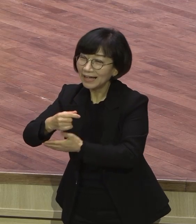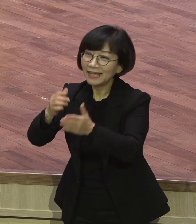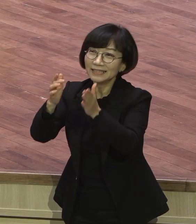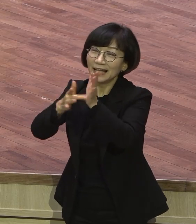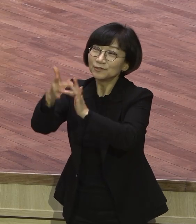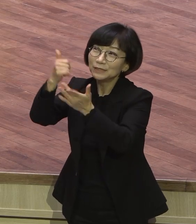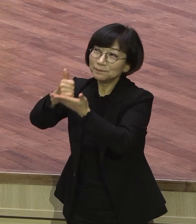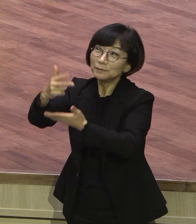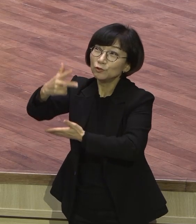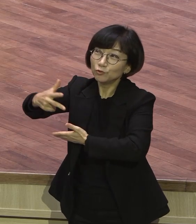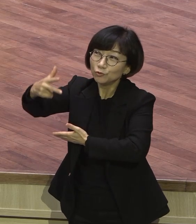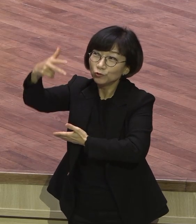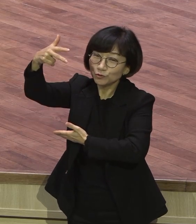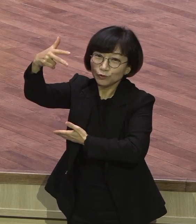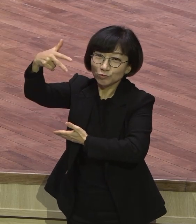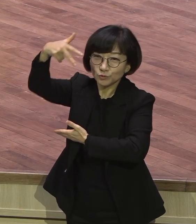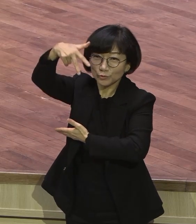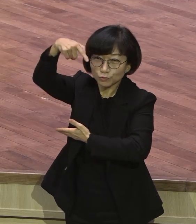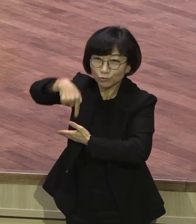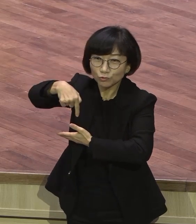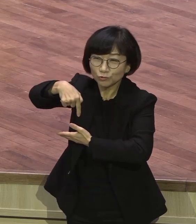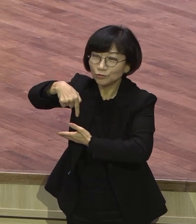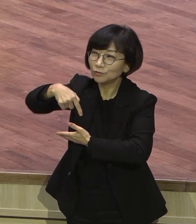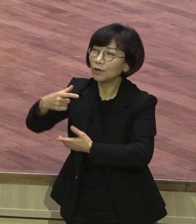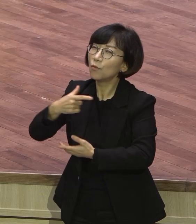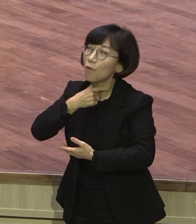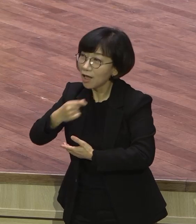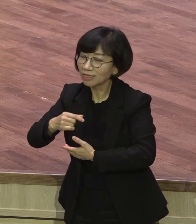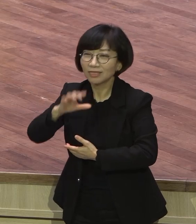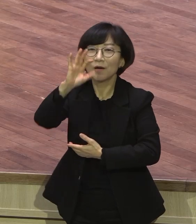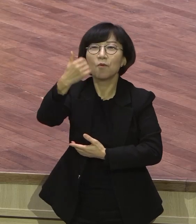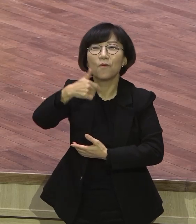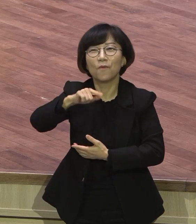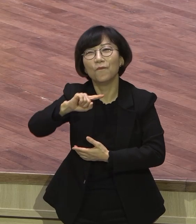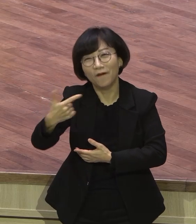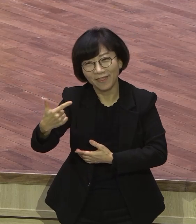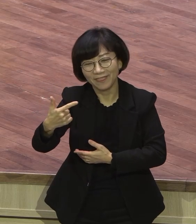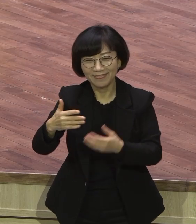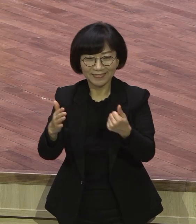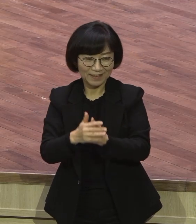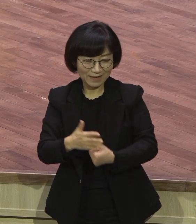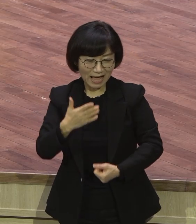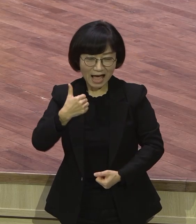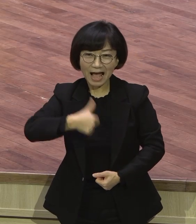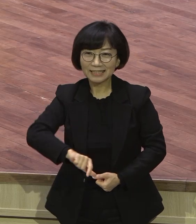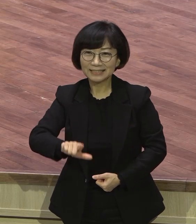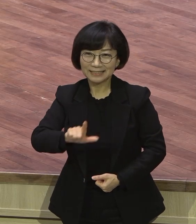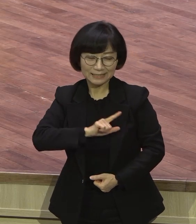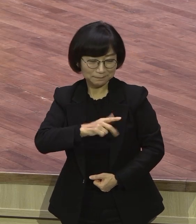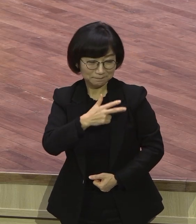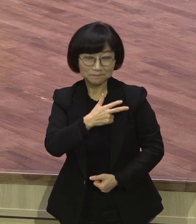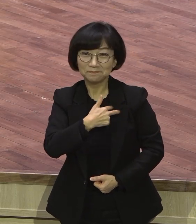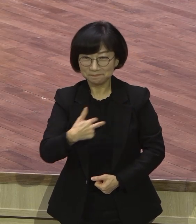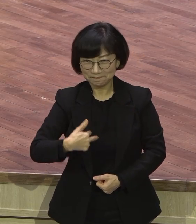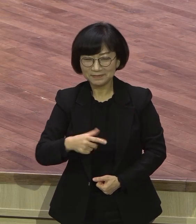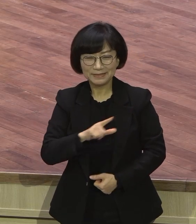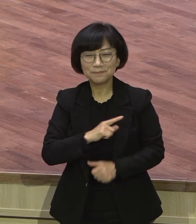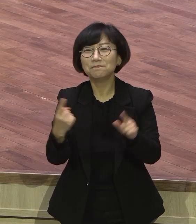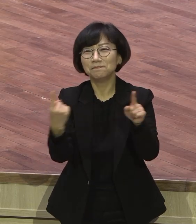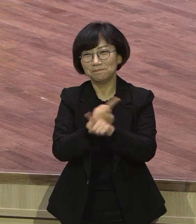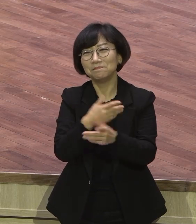고민을 너무 장군을 악수라고 너무 깊이 생각해가지고 이름을 잘못 지은 적도 있어요. 제가 유아세를 줄 때